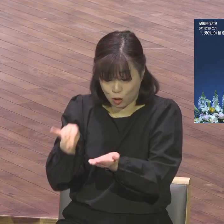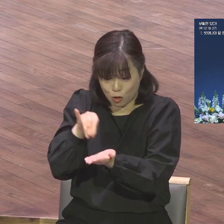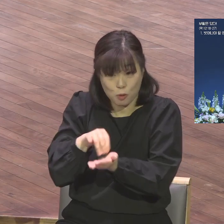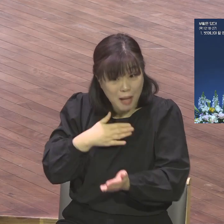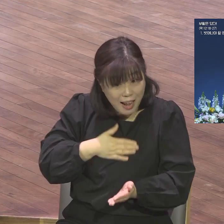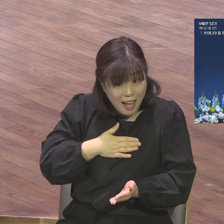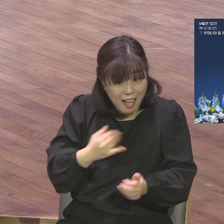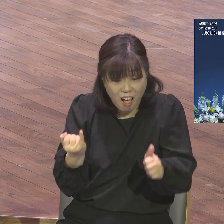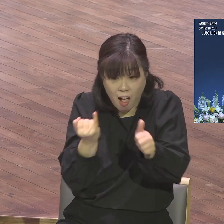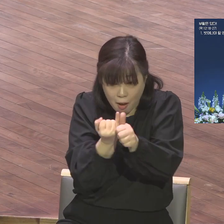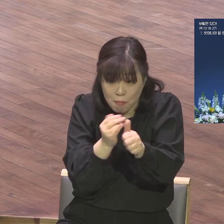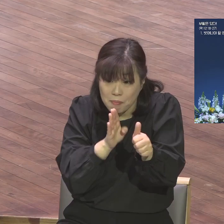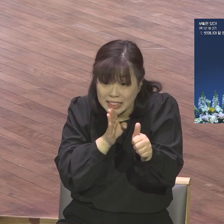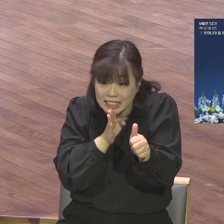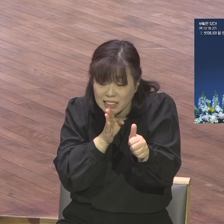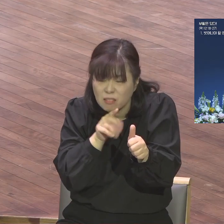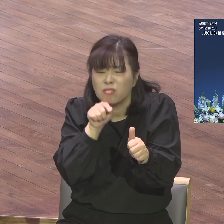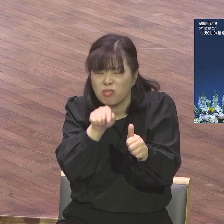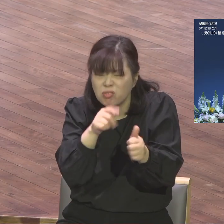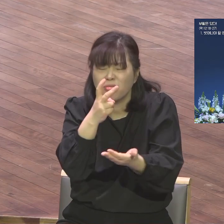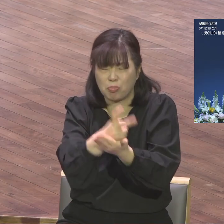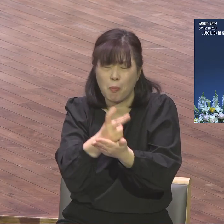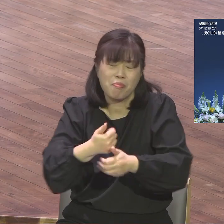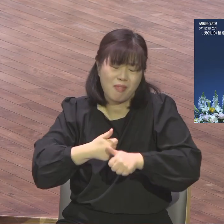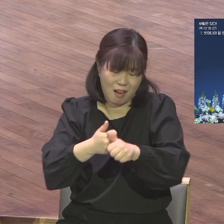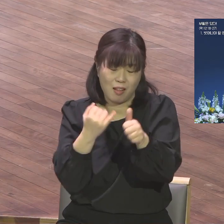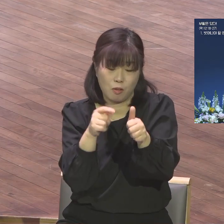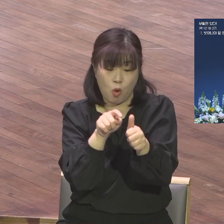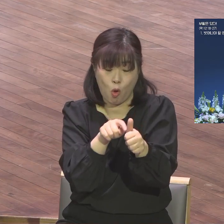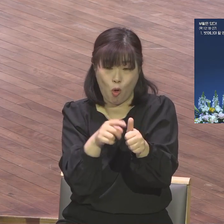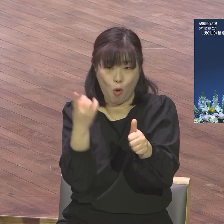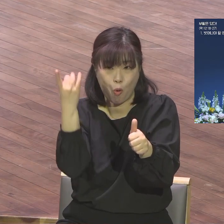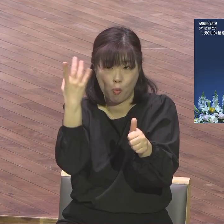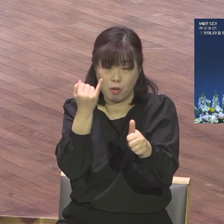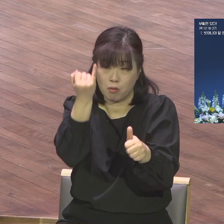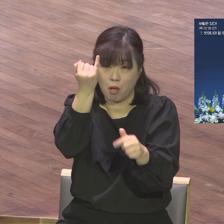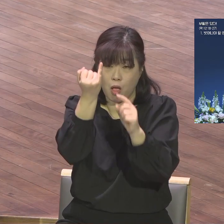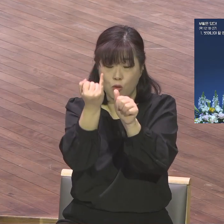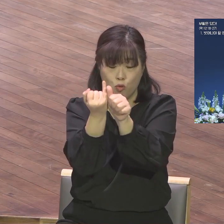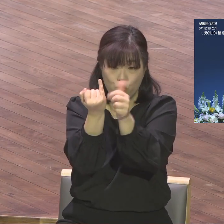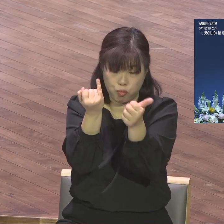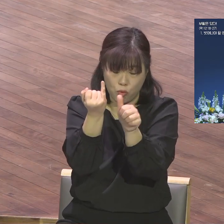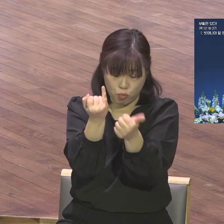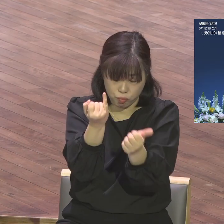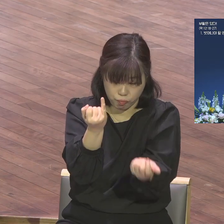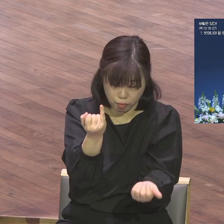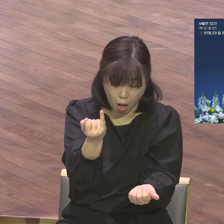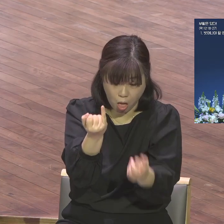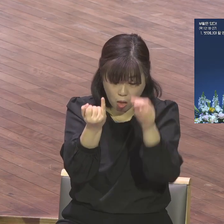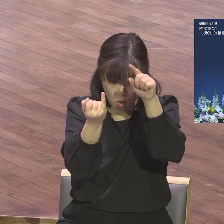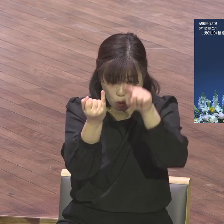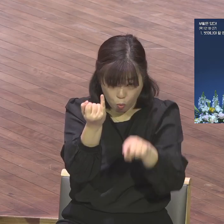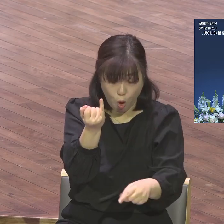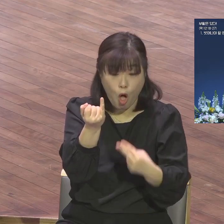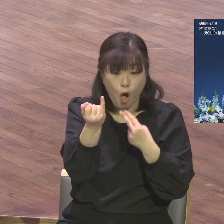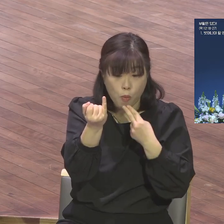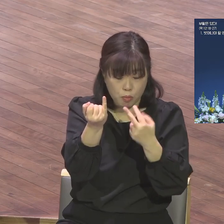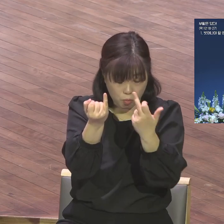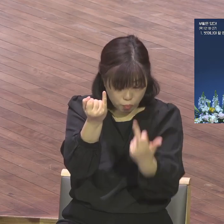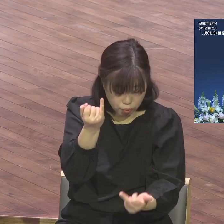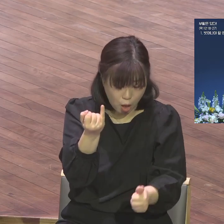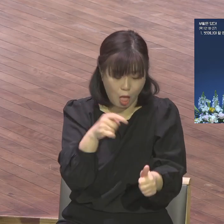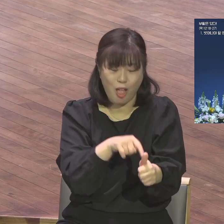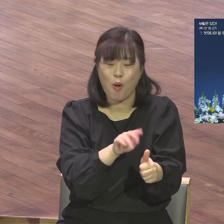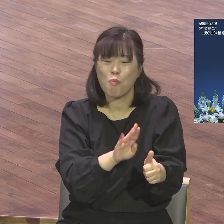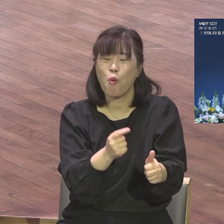이 계대 족보에서 결혼한 거예요, 이게 사실은. 그런데 본문에 나오는 사두개인들의 질문 내용을